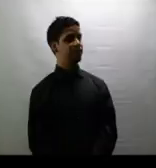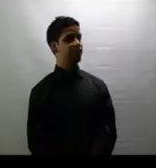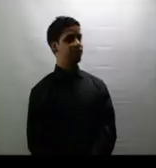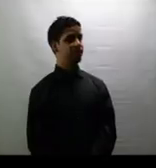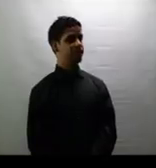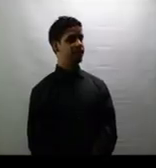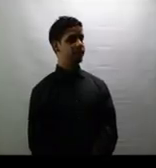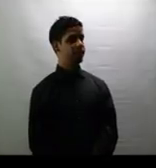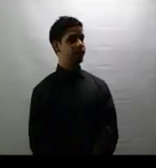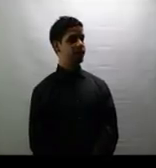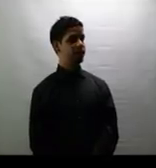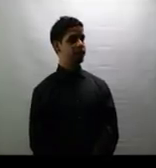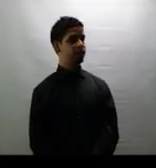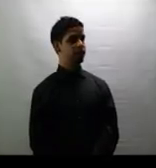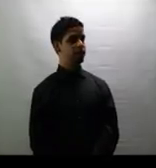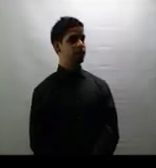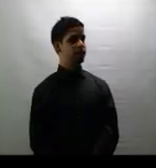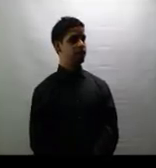d